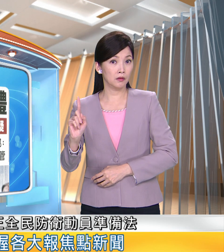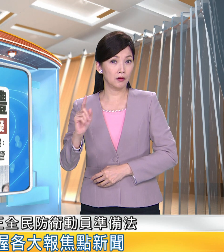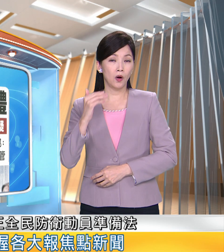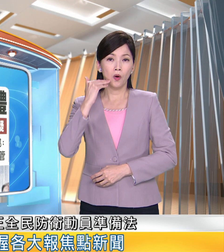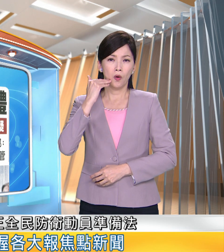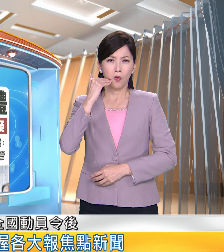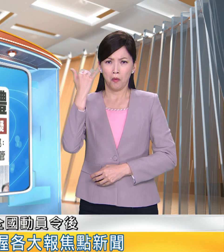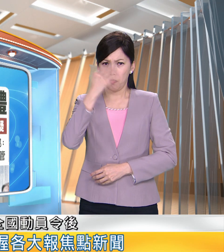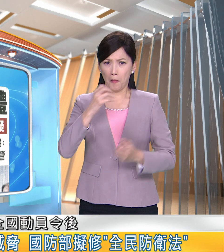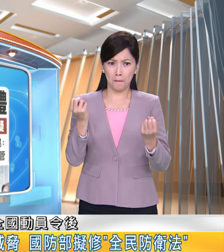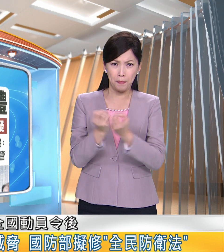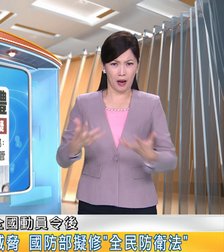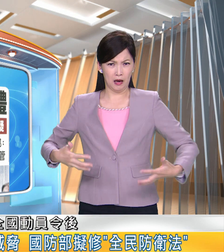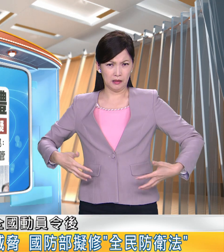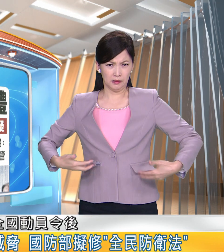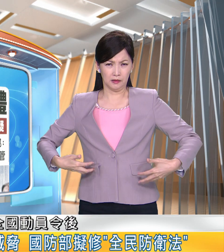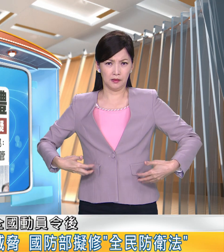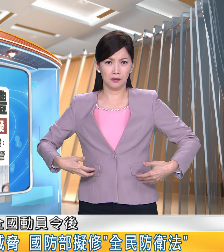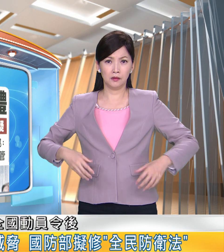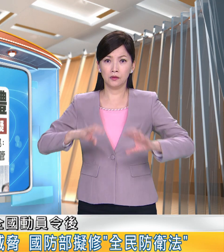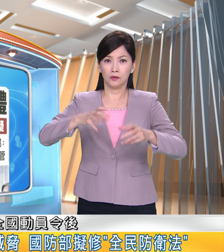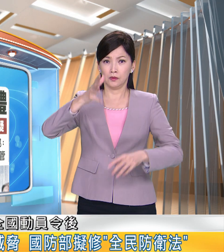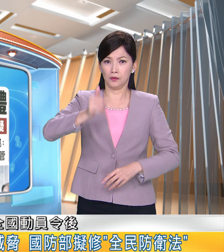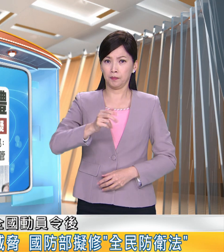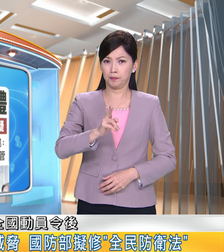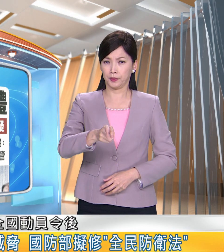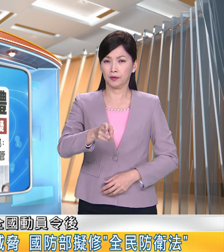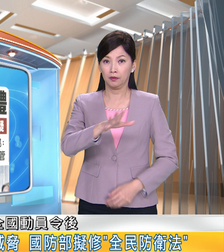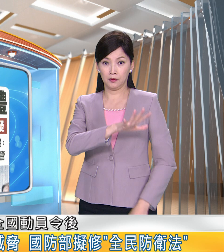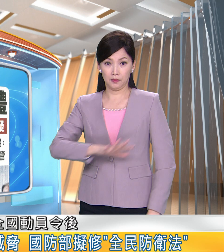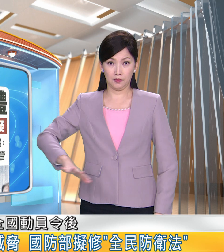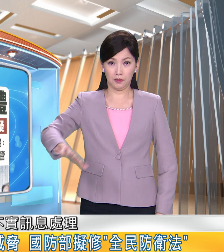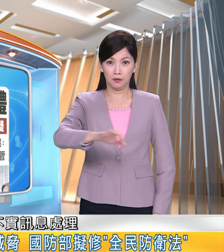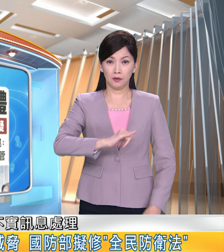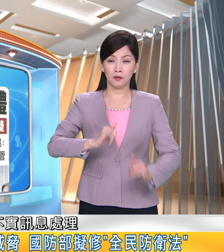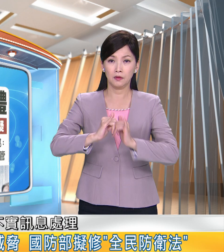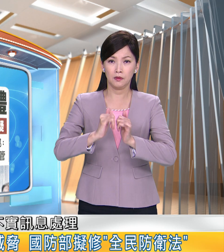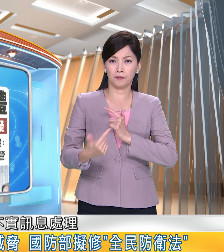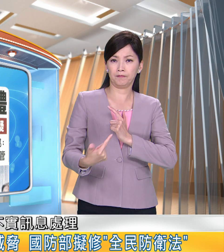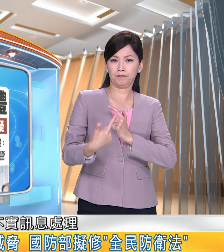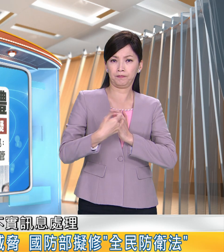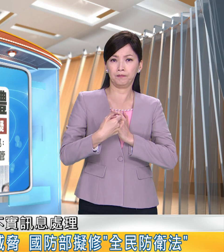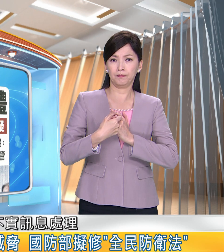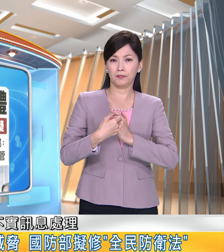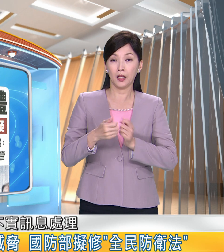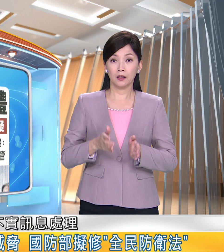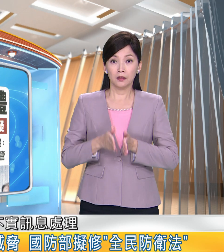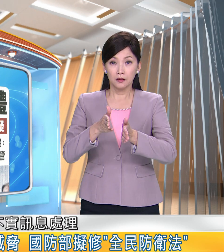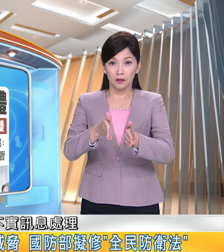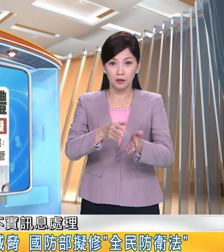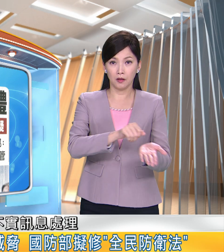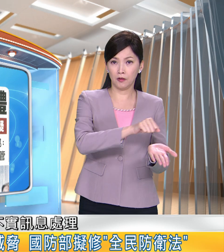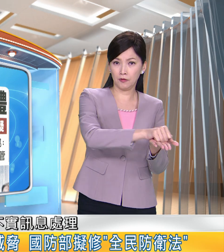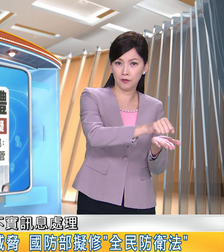新增总统发布全国动员令后，为因应新闻和不实讯息处